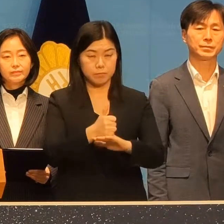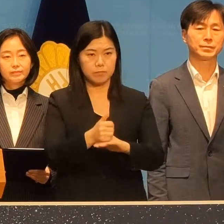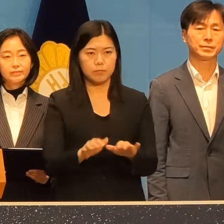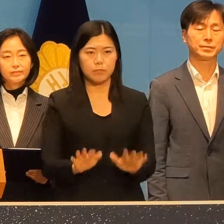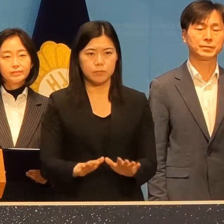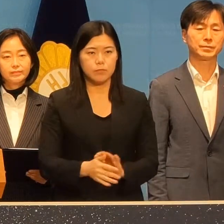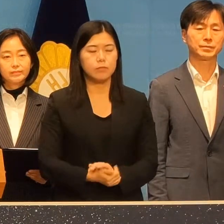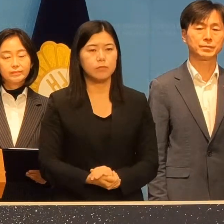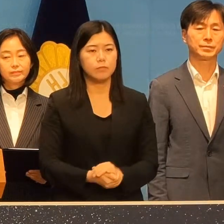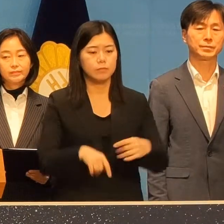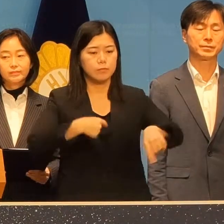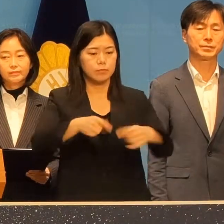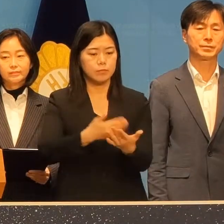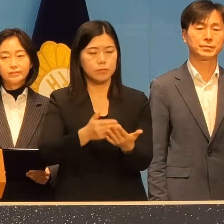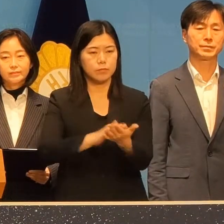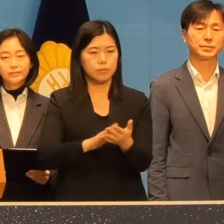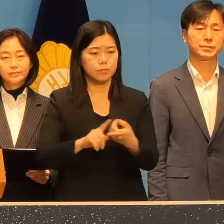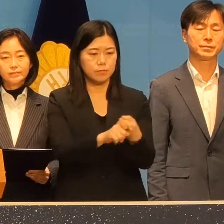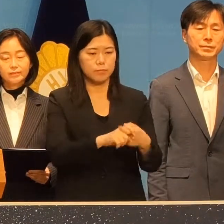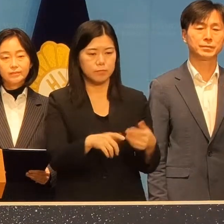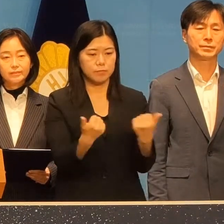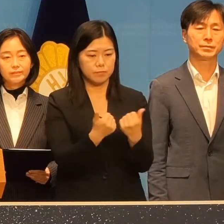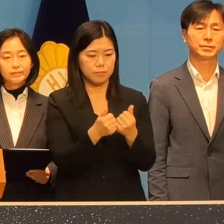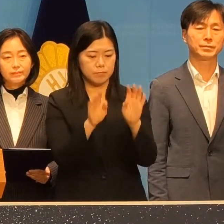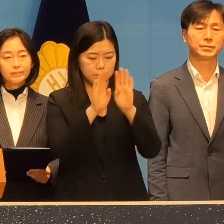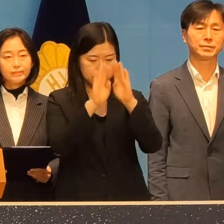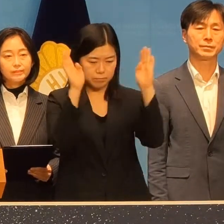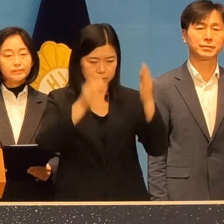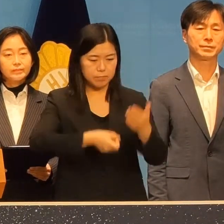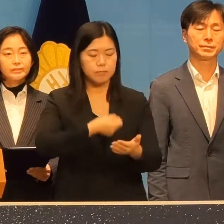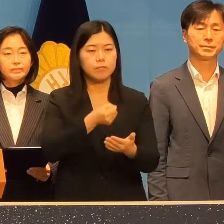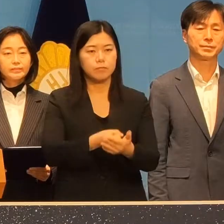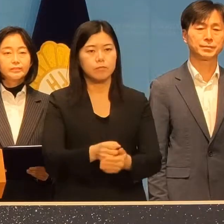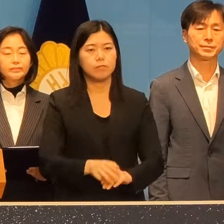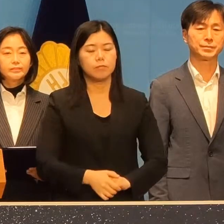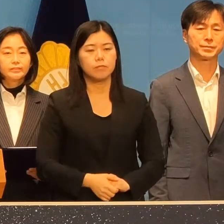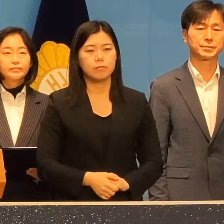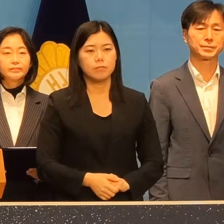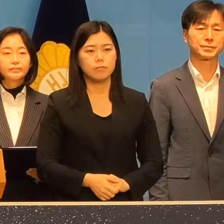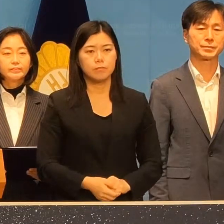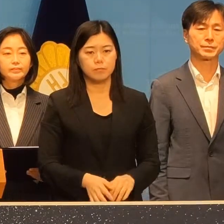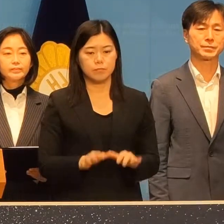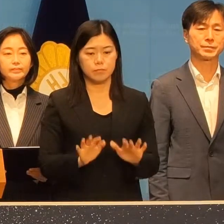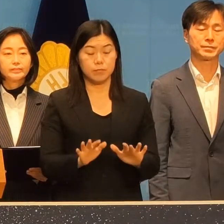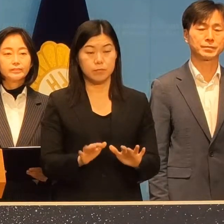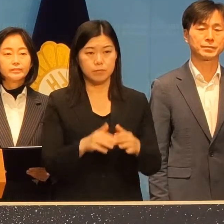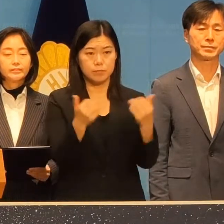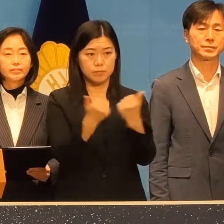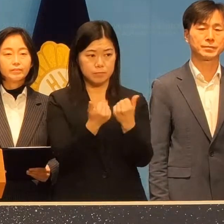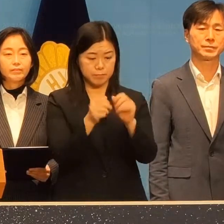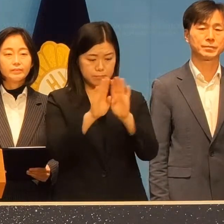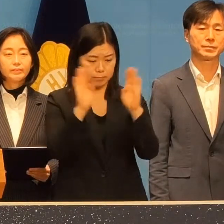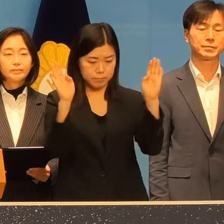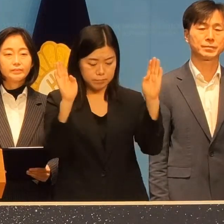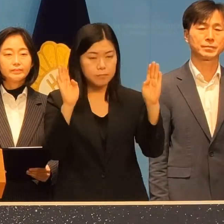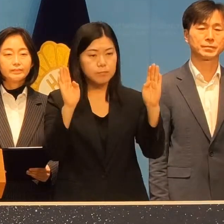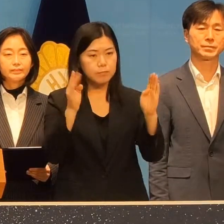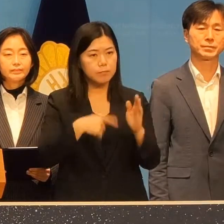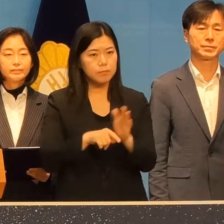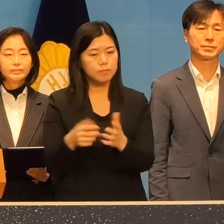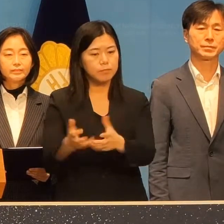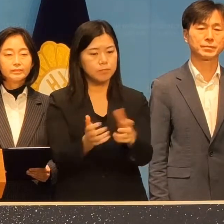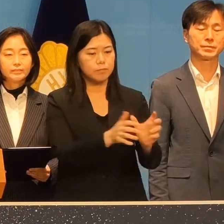오늘 정치개혁 연석회의 출범을 결정했습니다. 오늘 연석회의를 출범하는 각